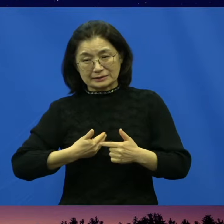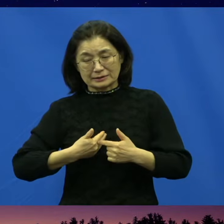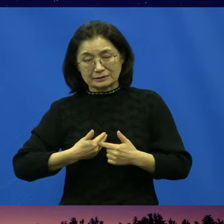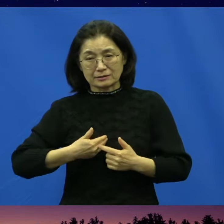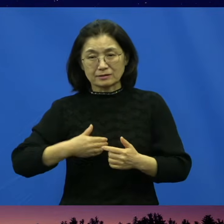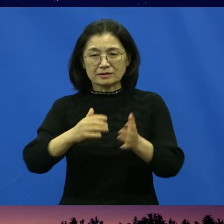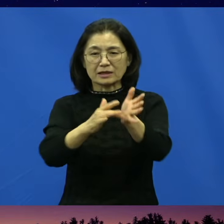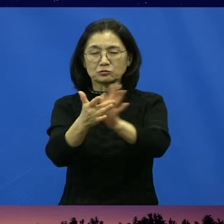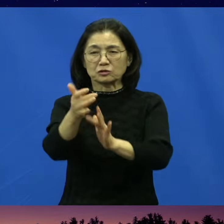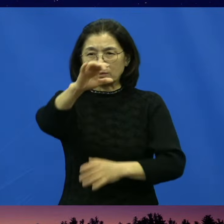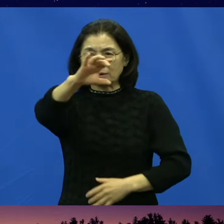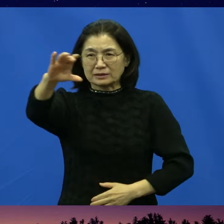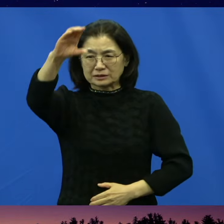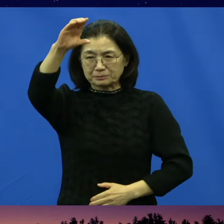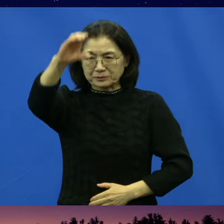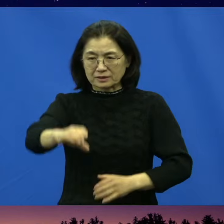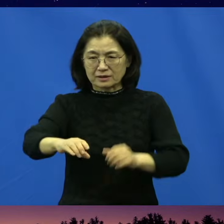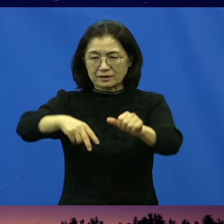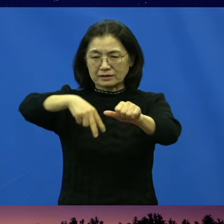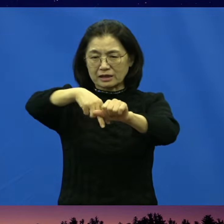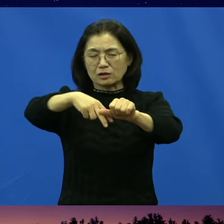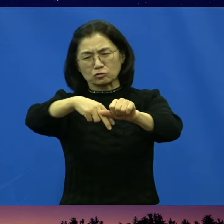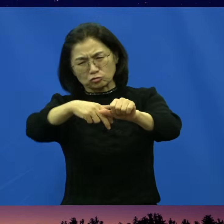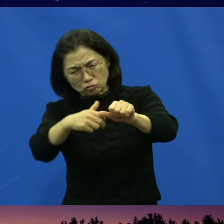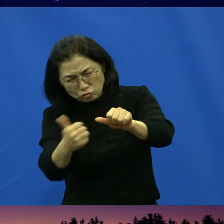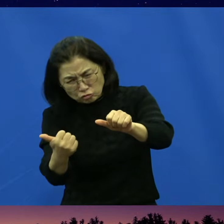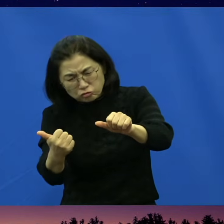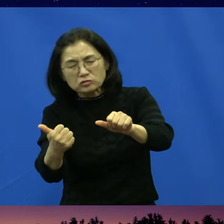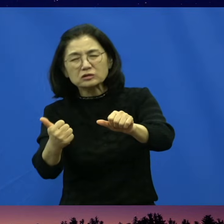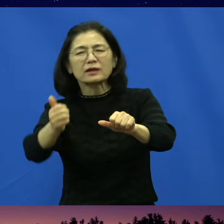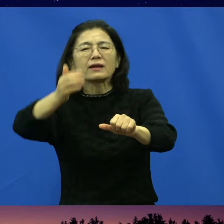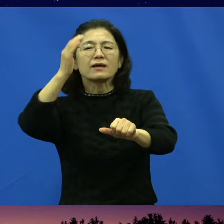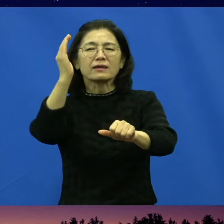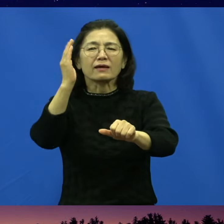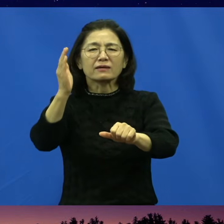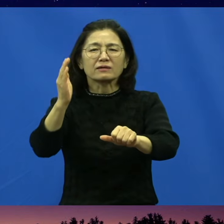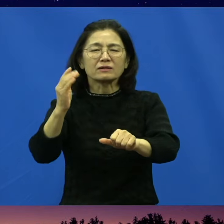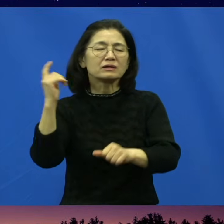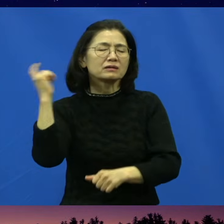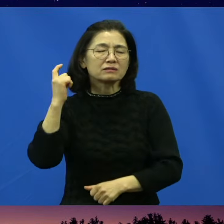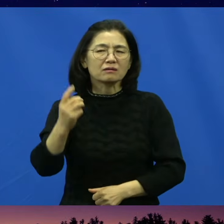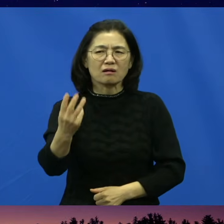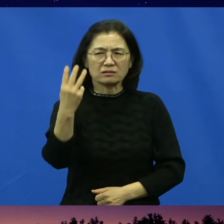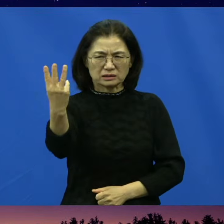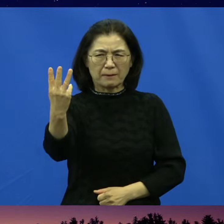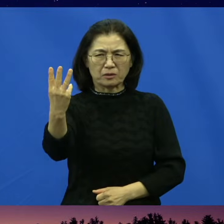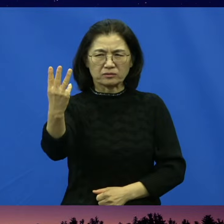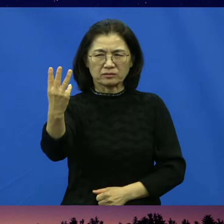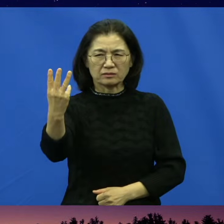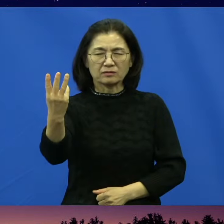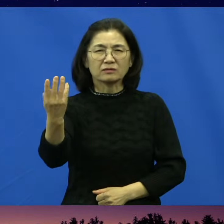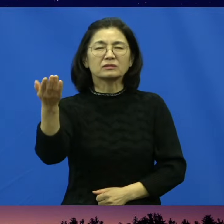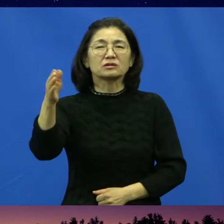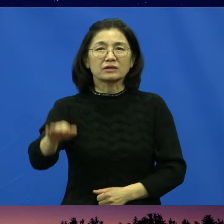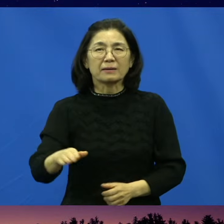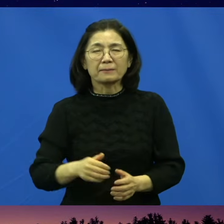들었습니다. 그런데 그 말씀을 제자들이 이해하지 못한 이유가 무엇입니까?